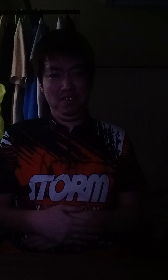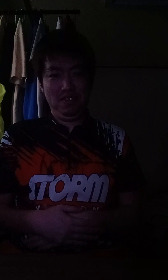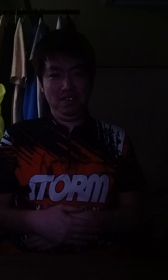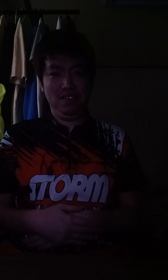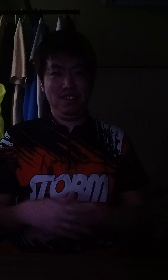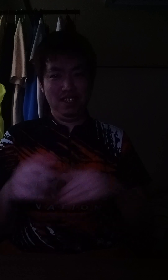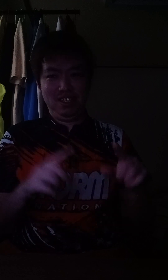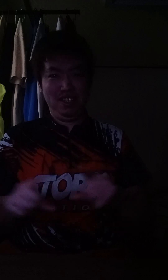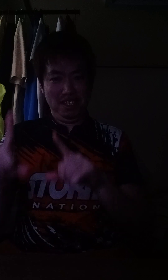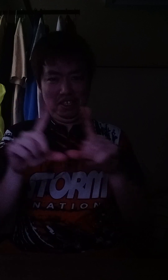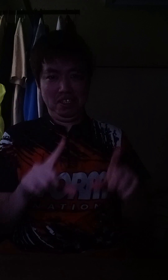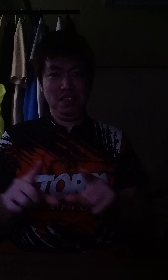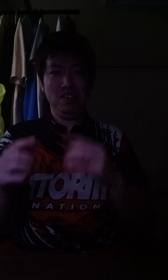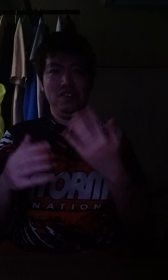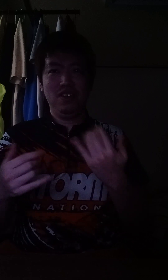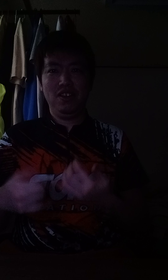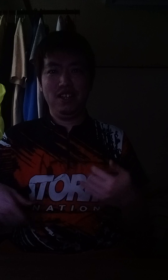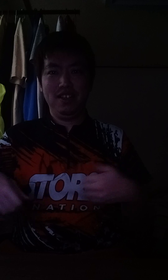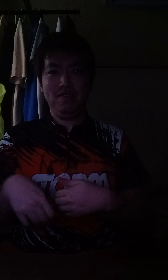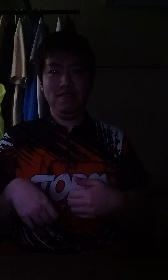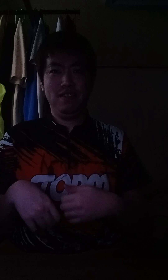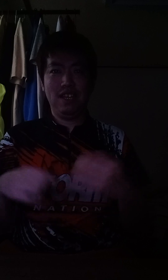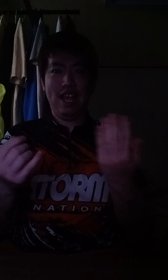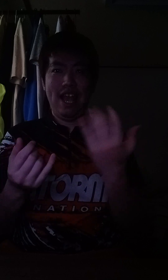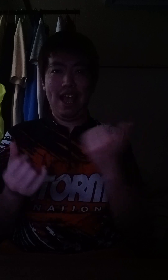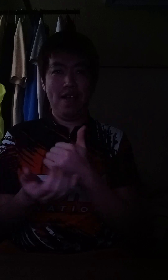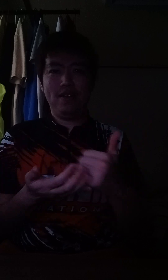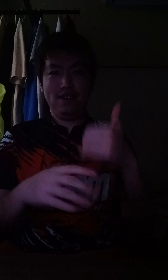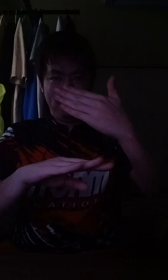승현이와 누리는 소소한 행복이 아빠는 감사할 뿐입니다.